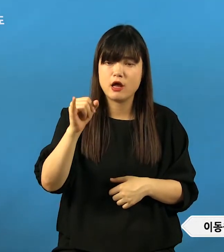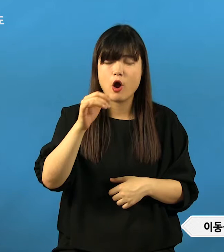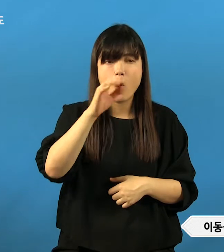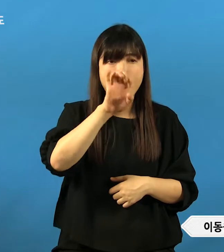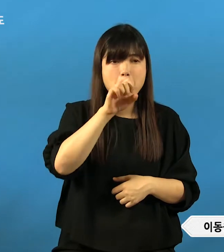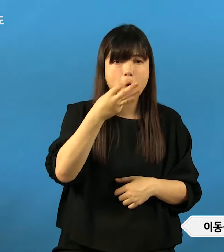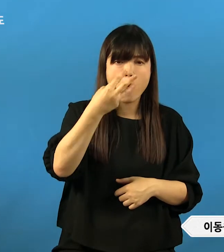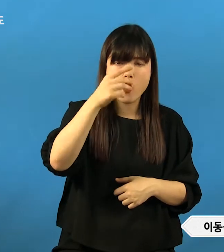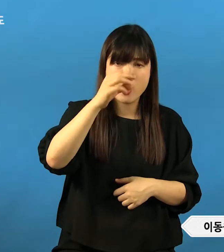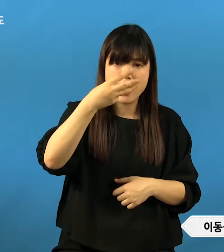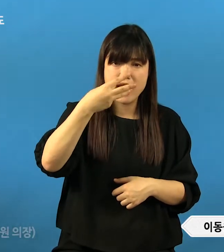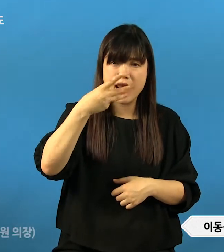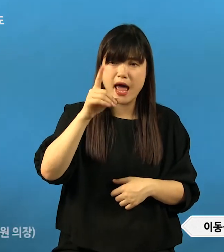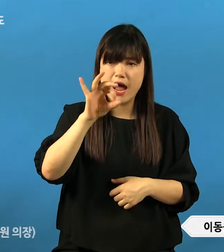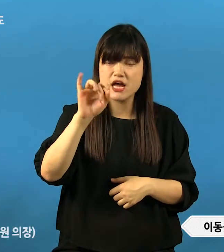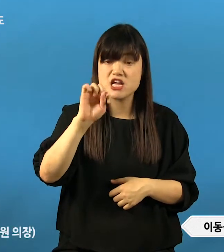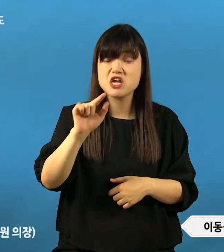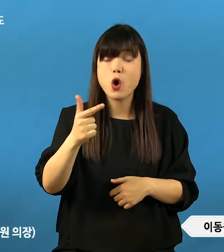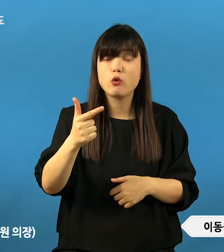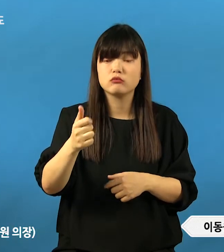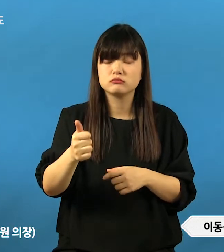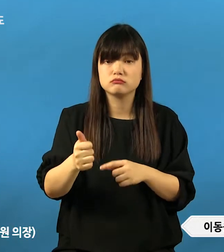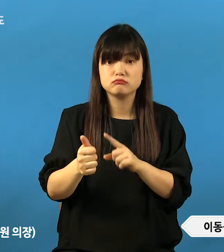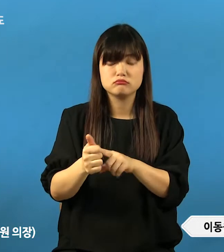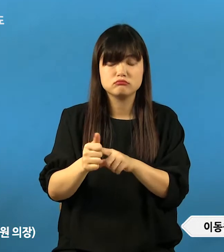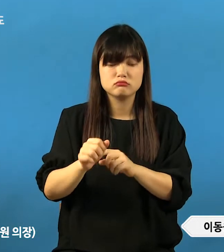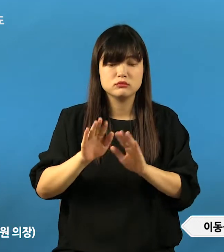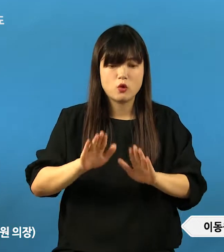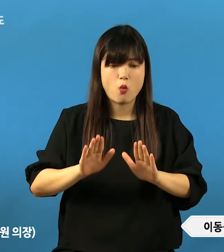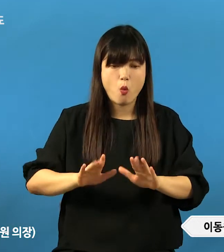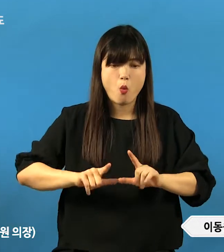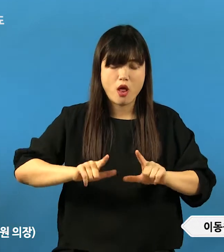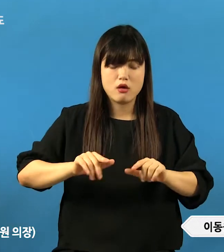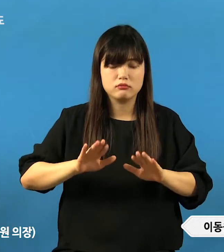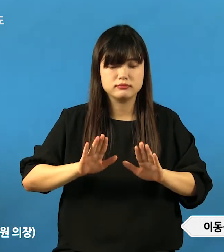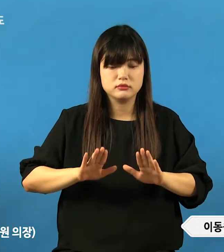라이언이 돌연하게 자기는 금년으로